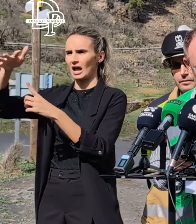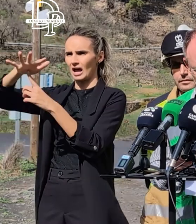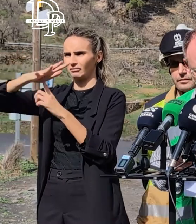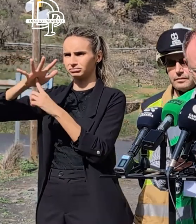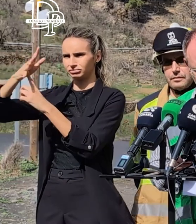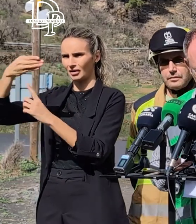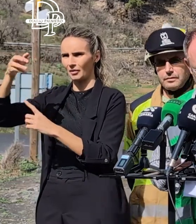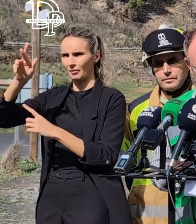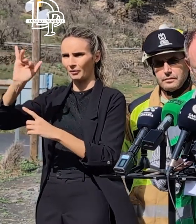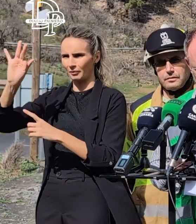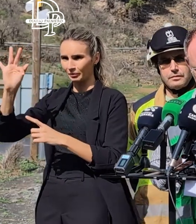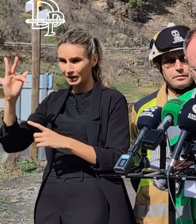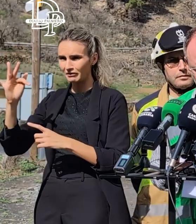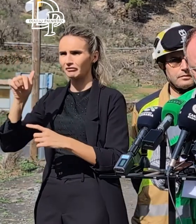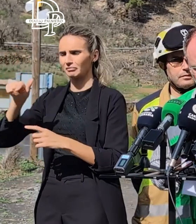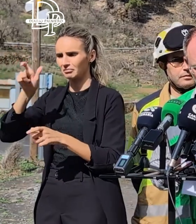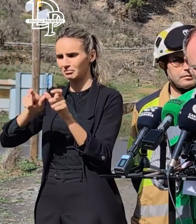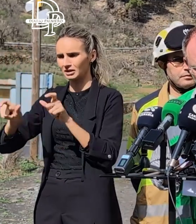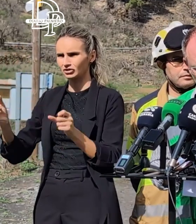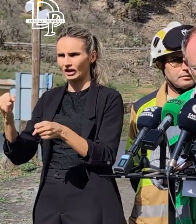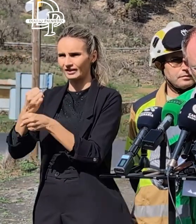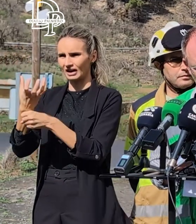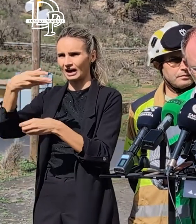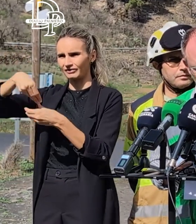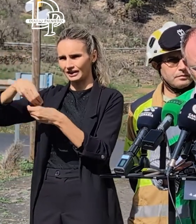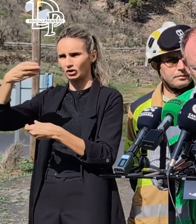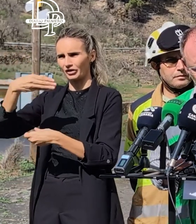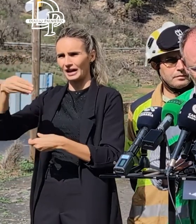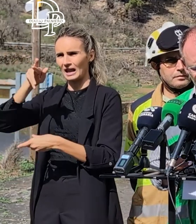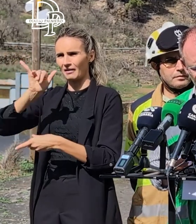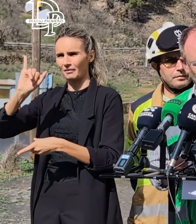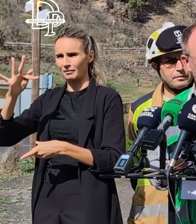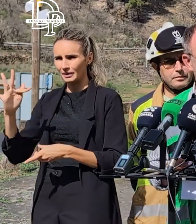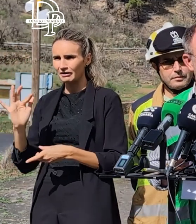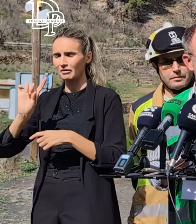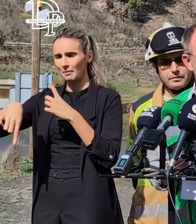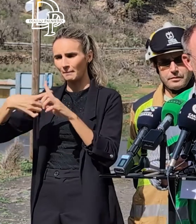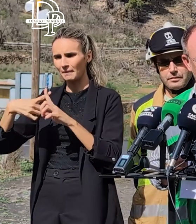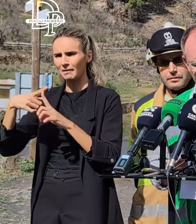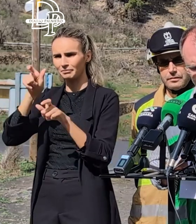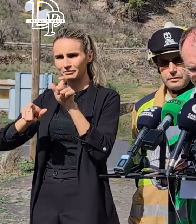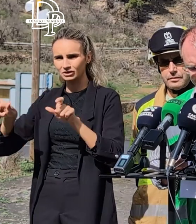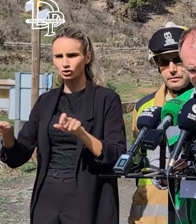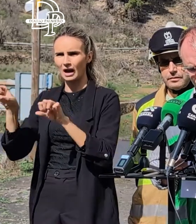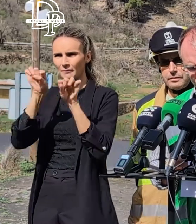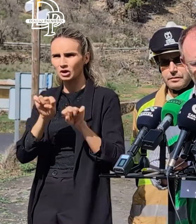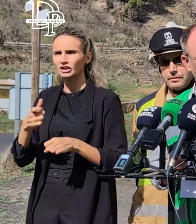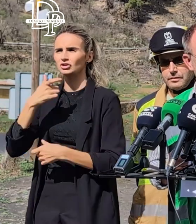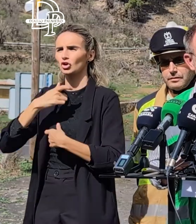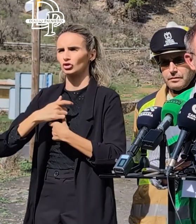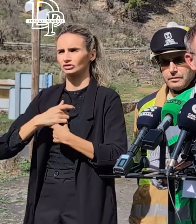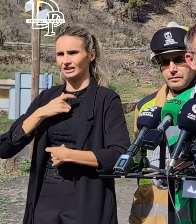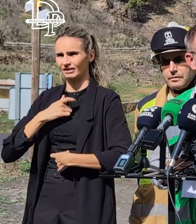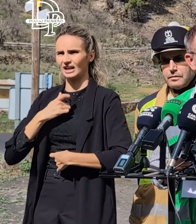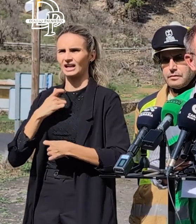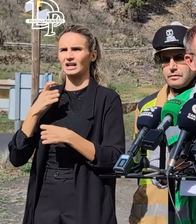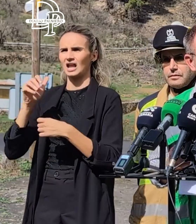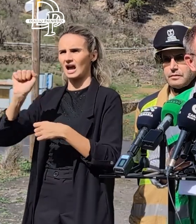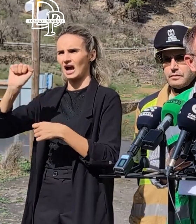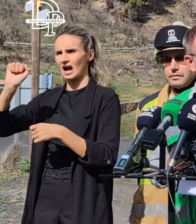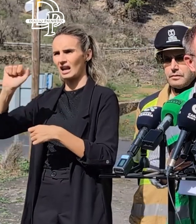al personal de la BRIF y, como no, a todo el personal de Protección Civil, de AEA, de Alfa Tango, que nos ayudaron como